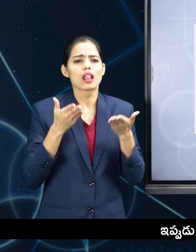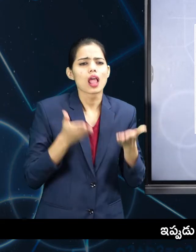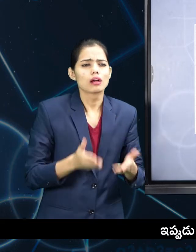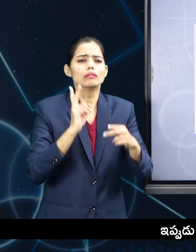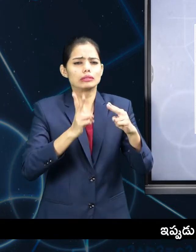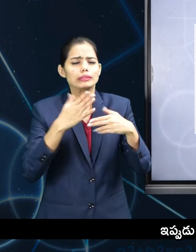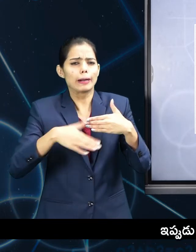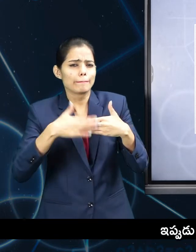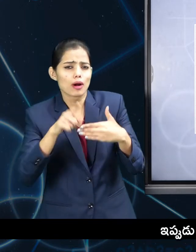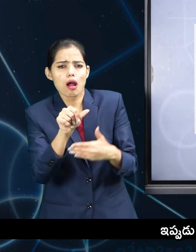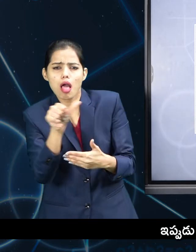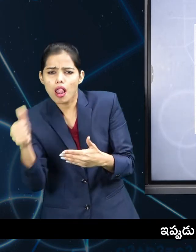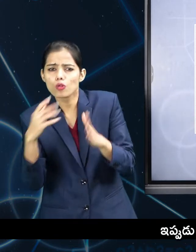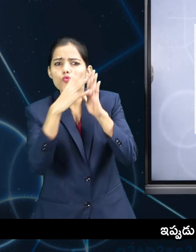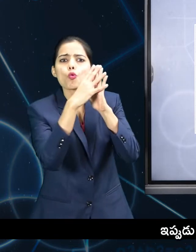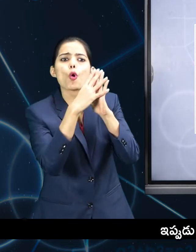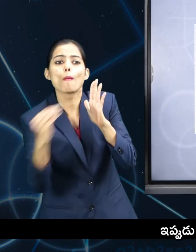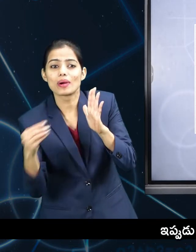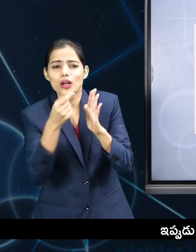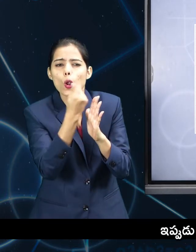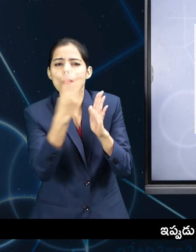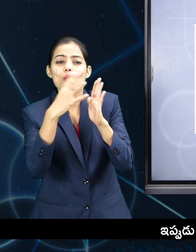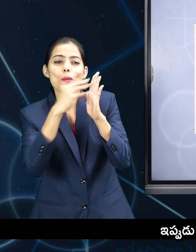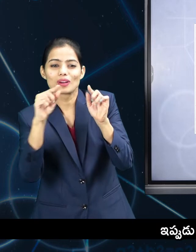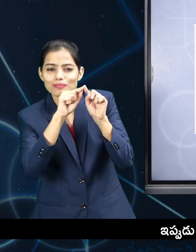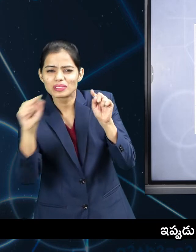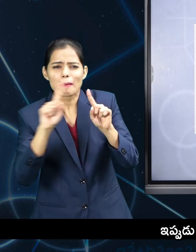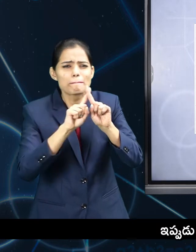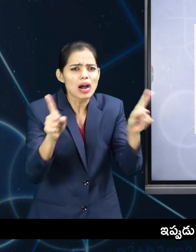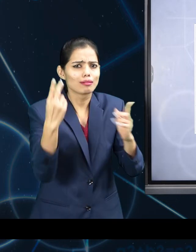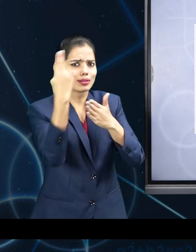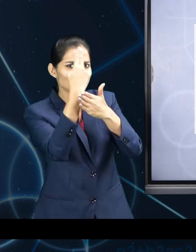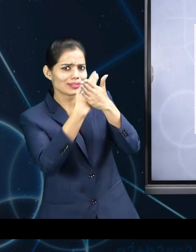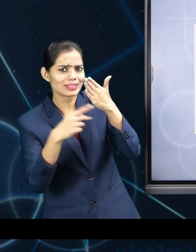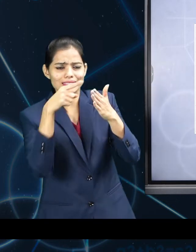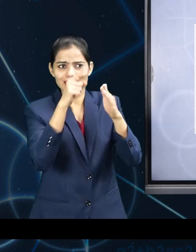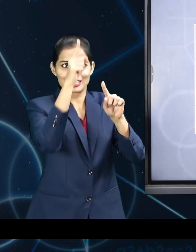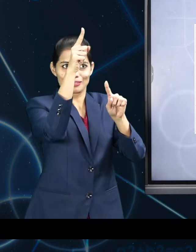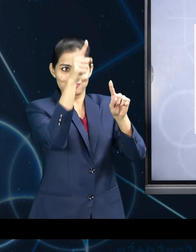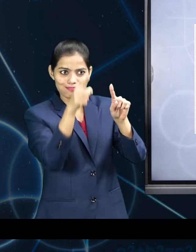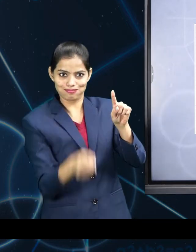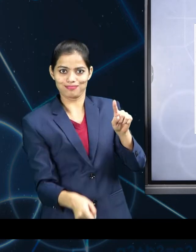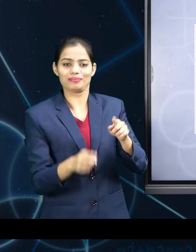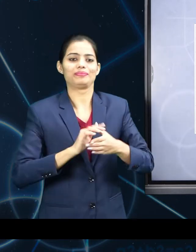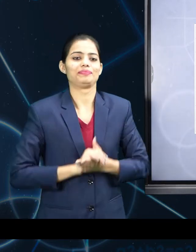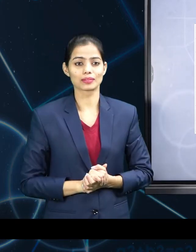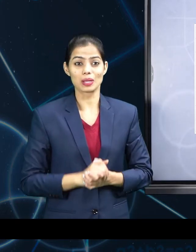ఇప్పుడు సంఖ్యారేఖ యొక్క మరొక కాపీని పరిగణించండి. కానీ నిలువుగా గీసారు.